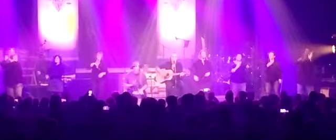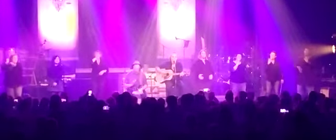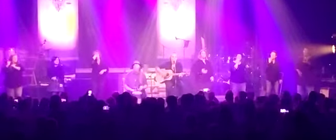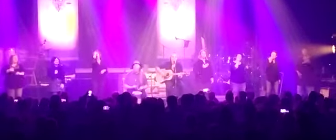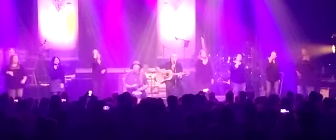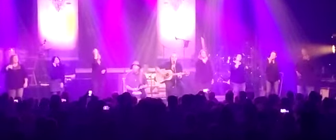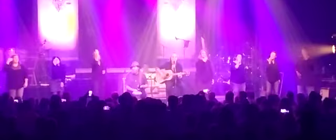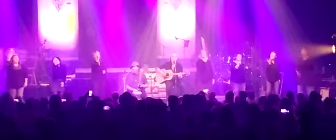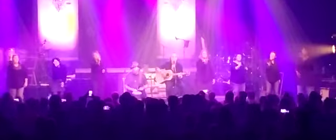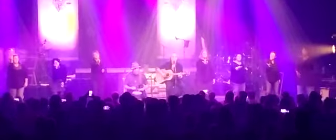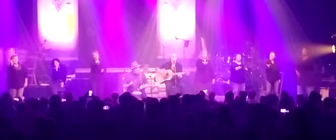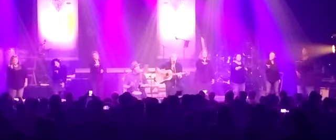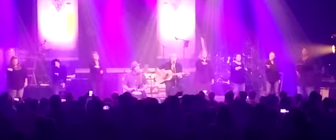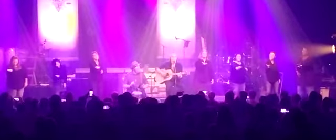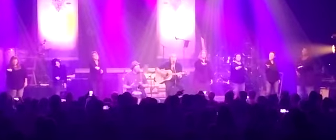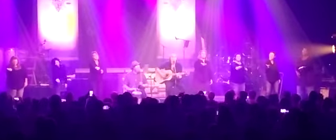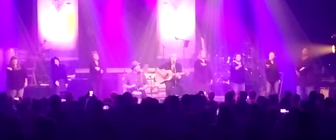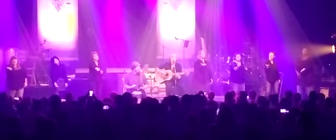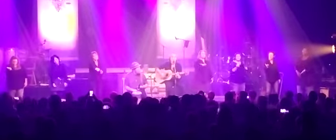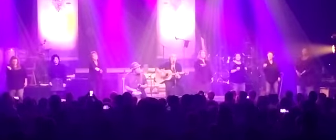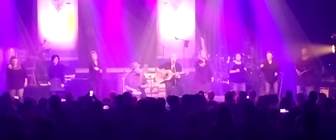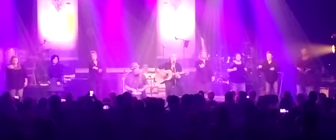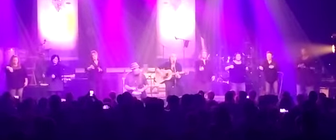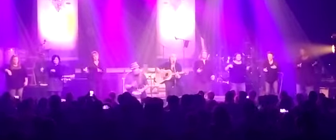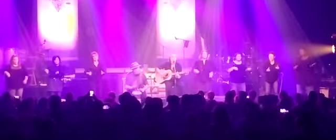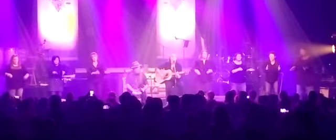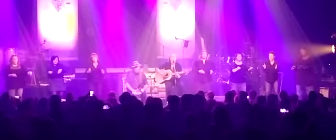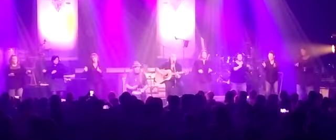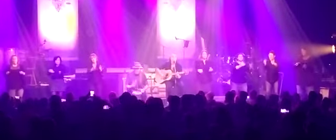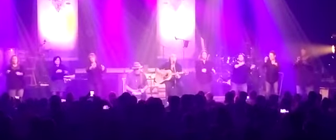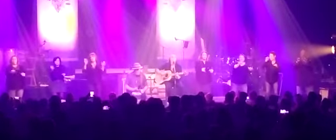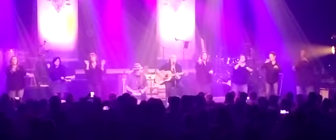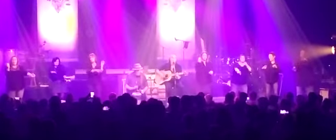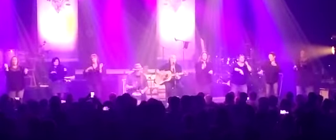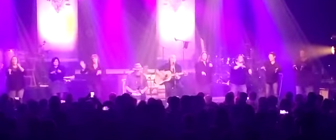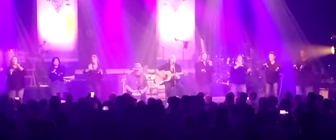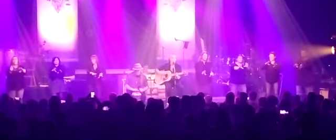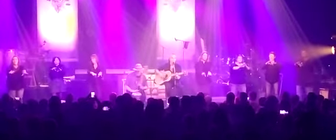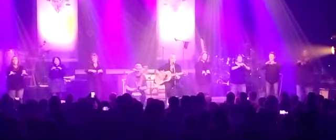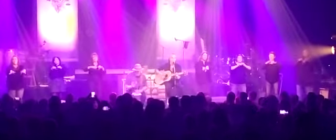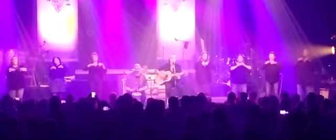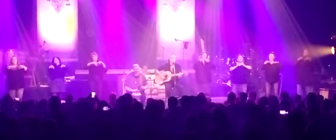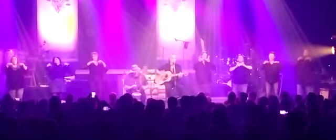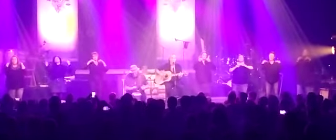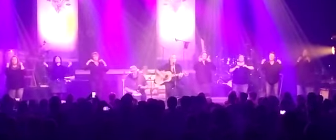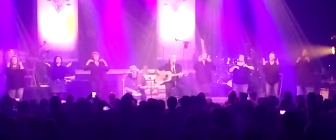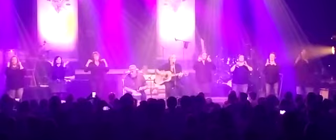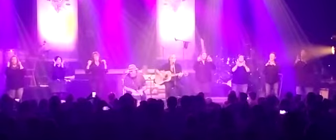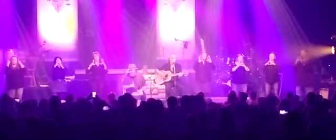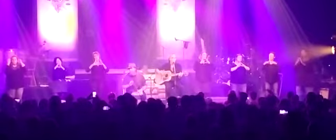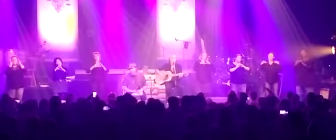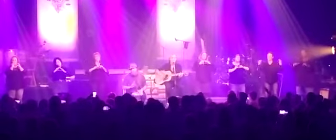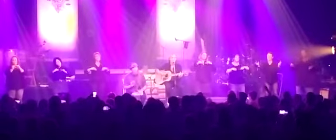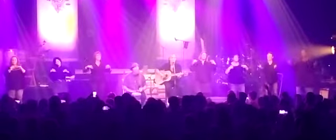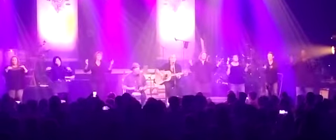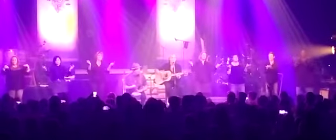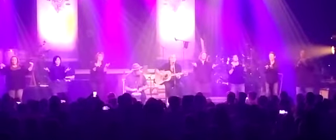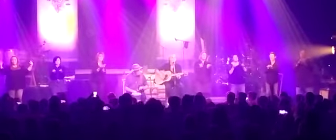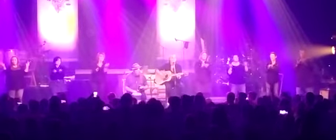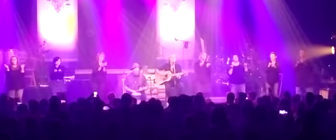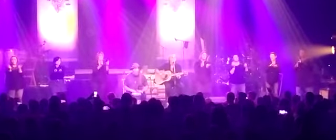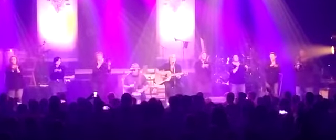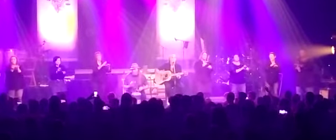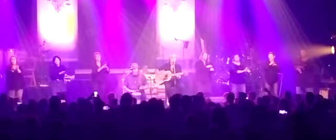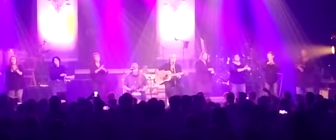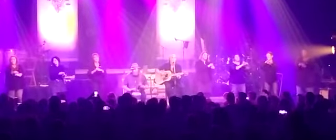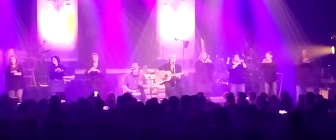souhaite et que quelqu'un vous tende la main, que votre chemin évite les bombes qui mènent